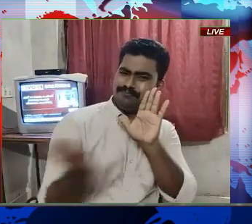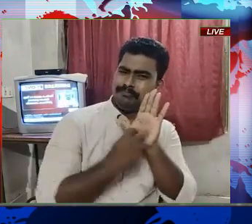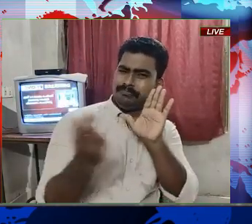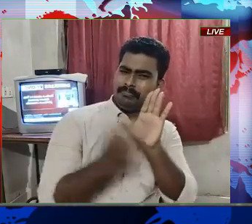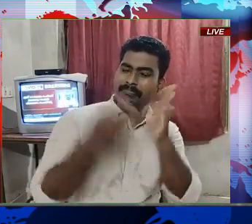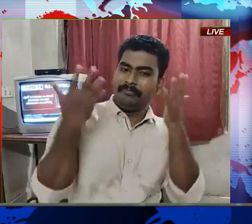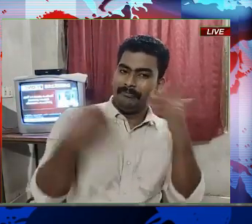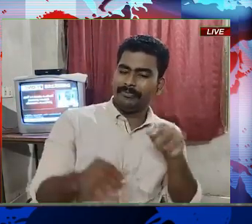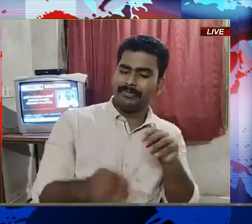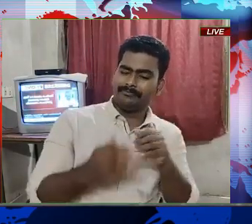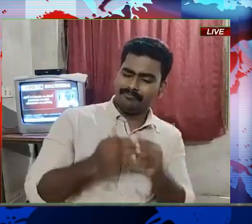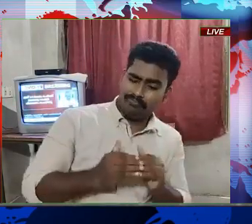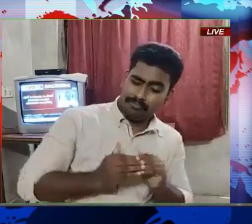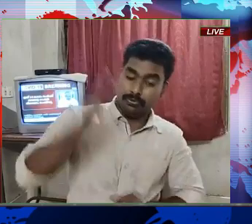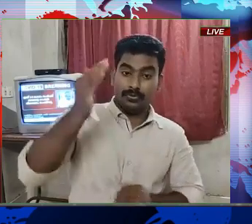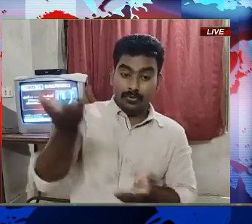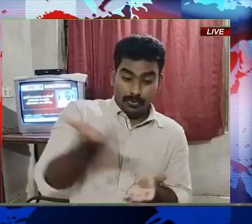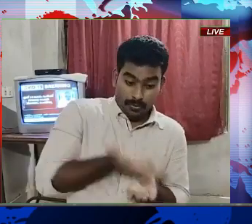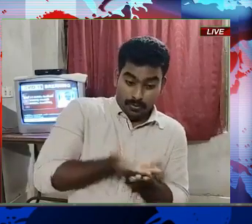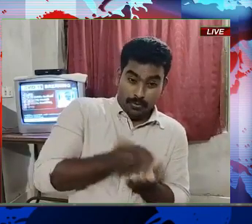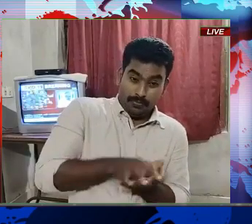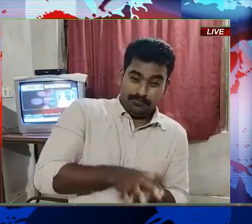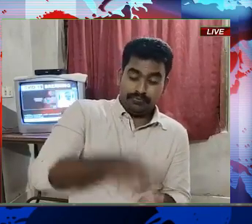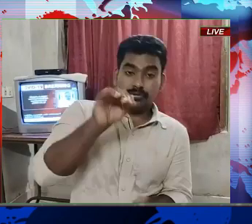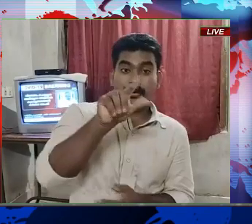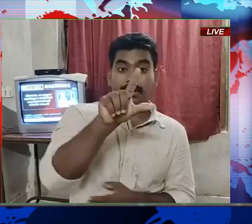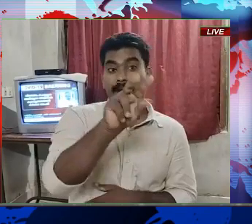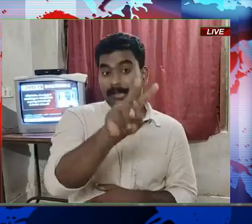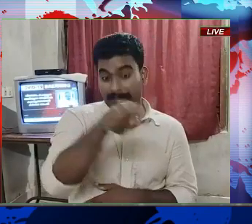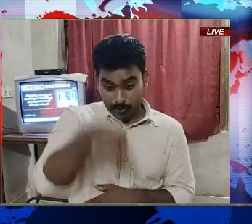ഇതുമായി ബന്ധപ്പെട്ട് ഹൈക്കോടതിയിൽ കേസും നടക്കുന്നുണ്ട്.